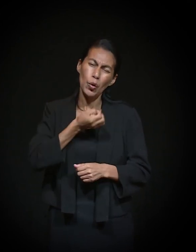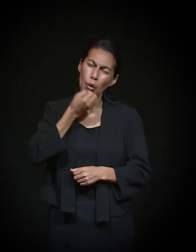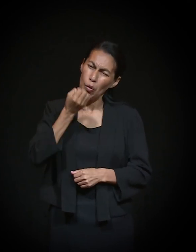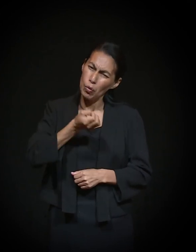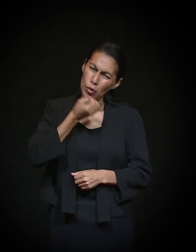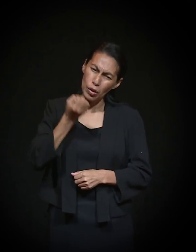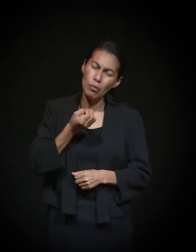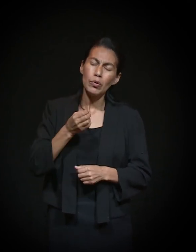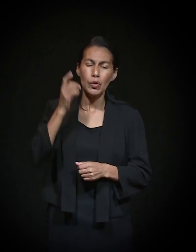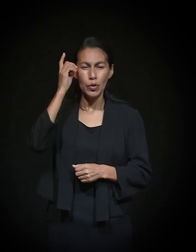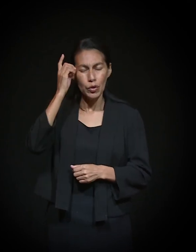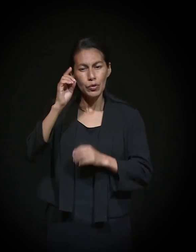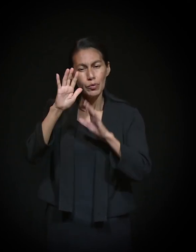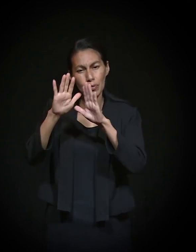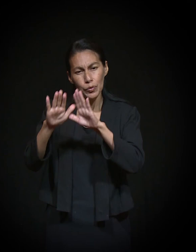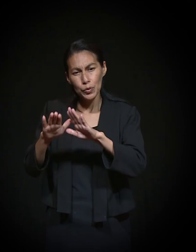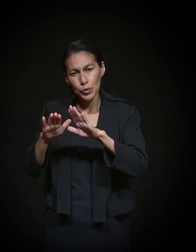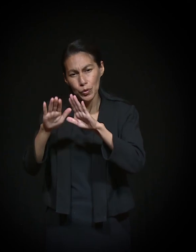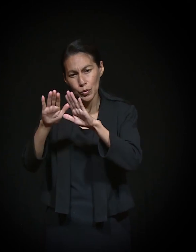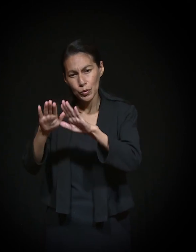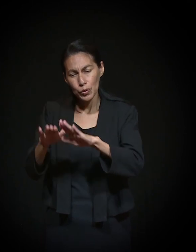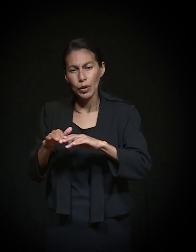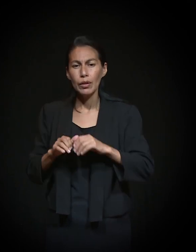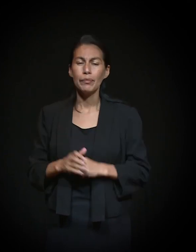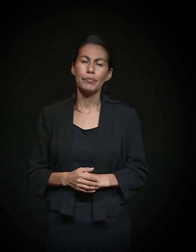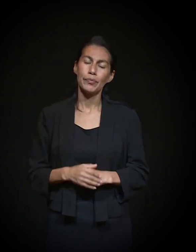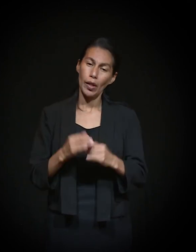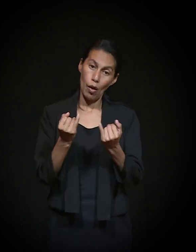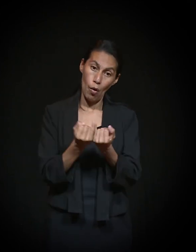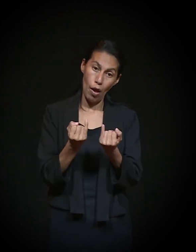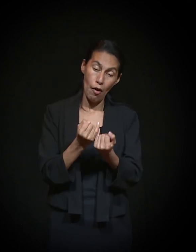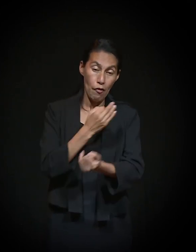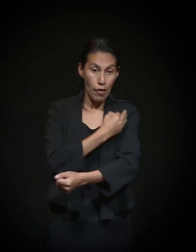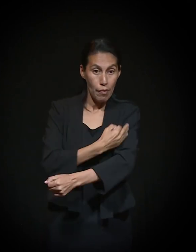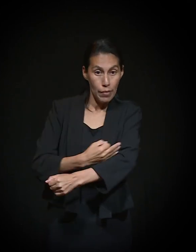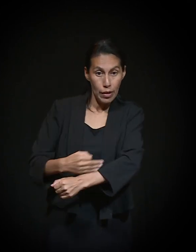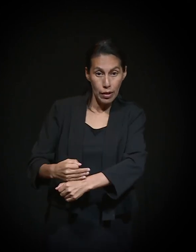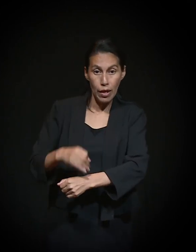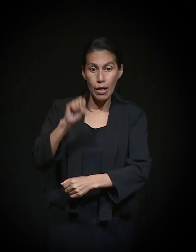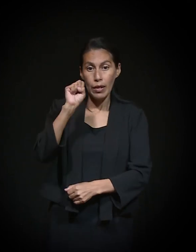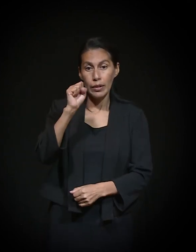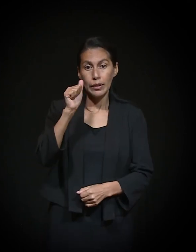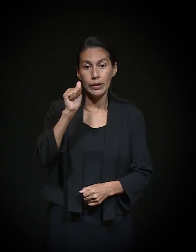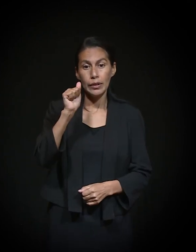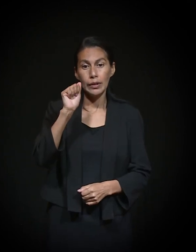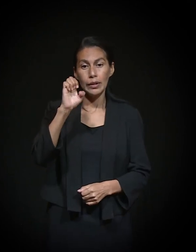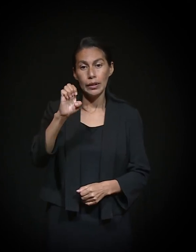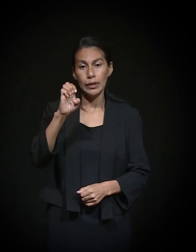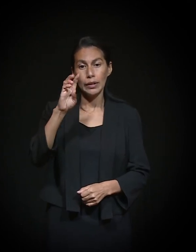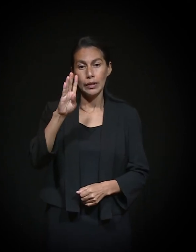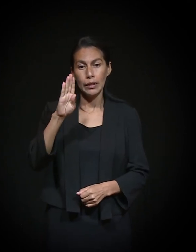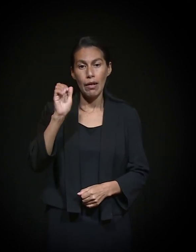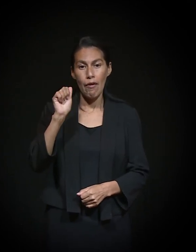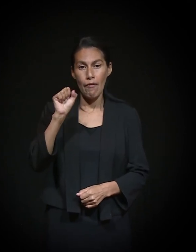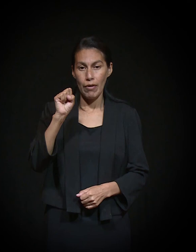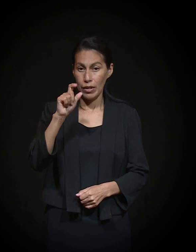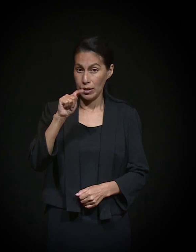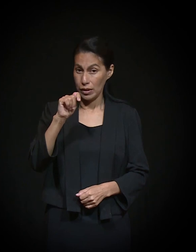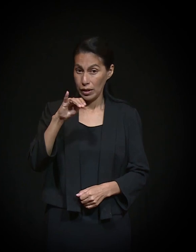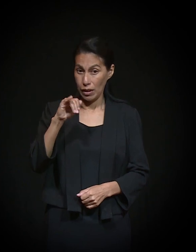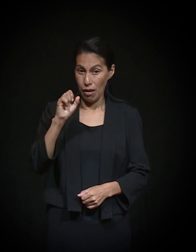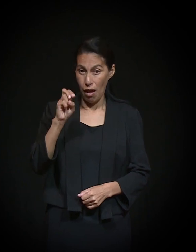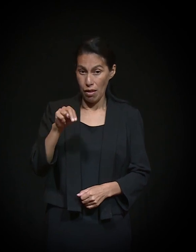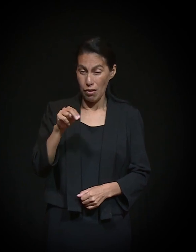él. También por la familia Sebastián, porque el padre de esta familia